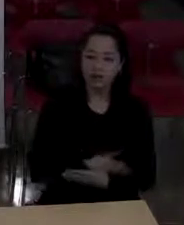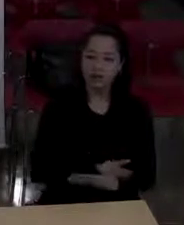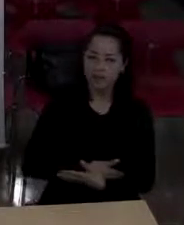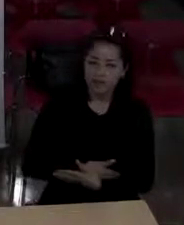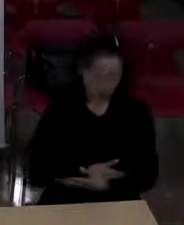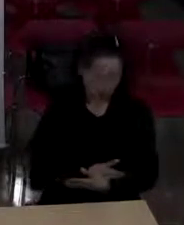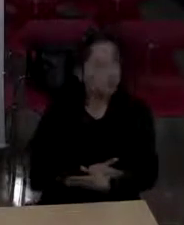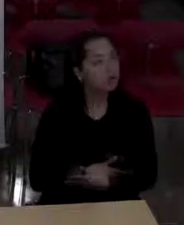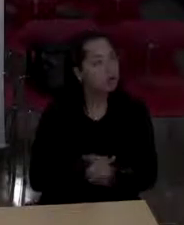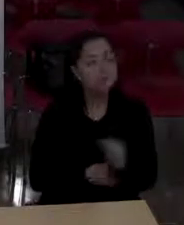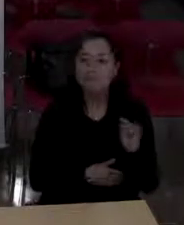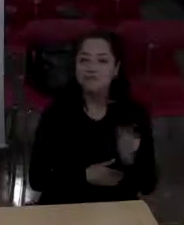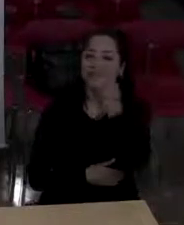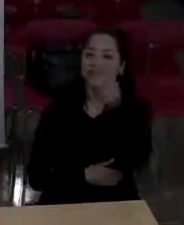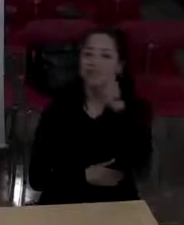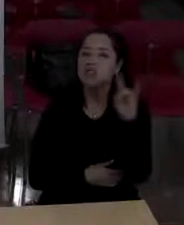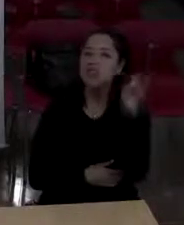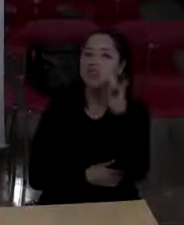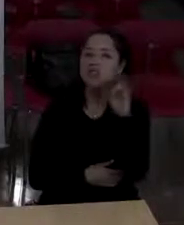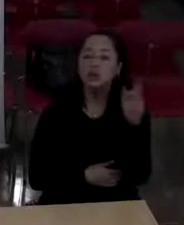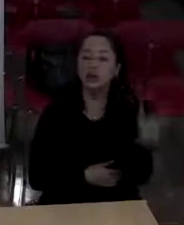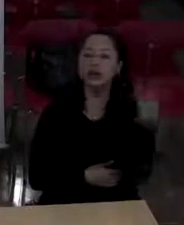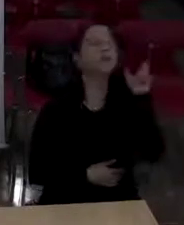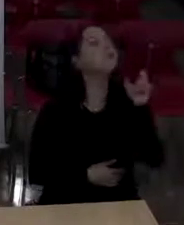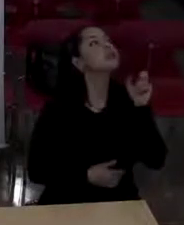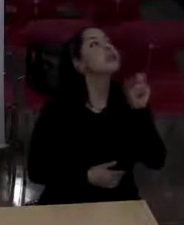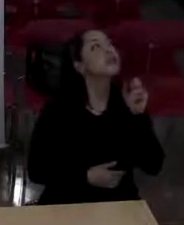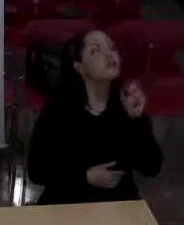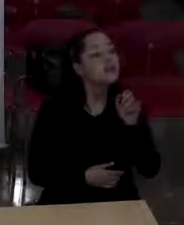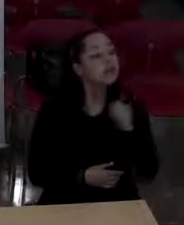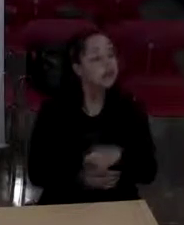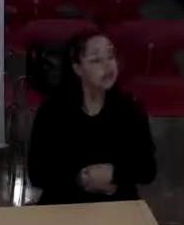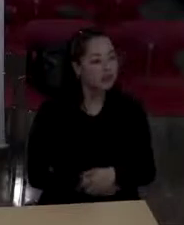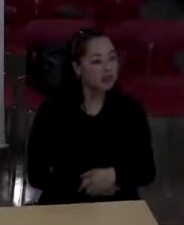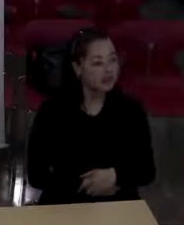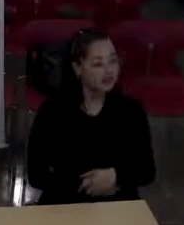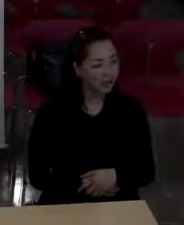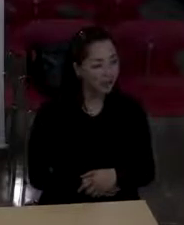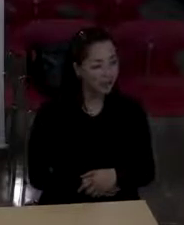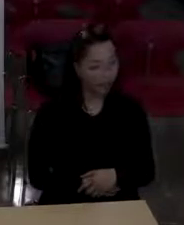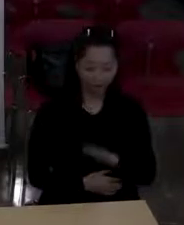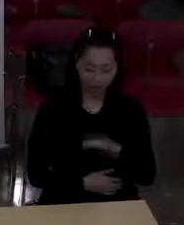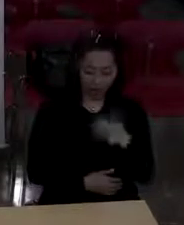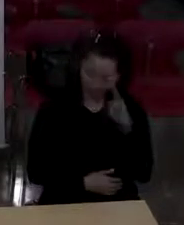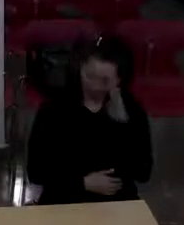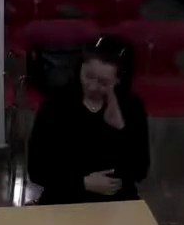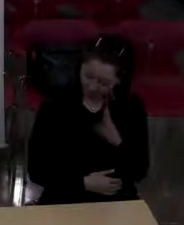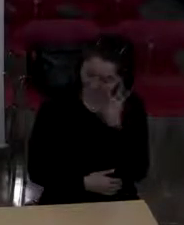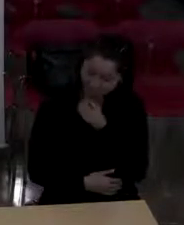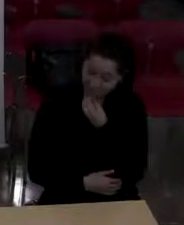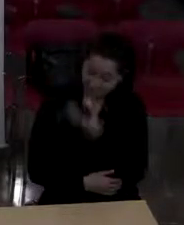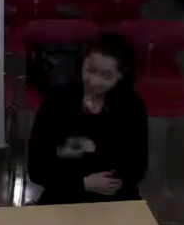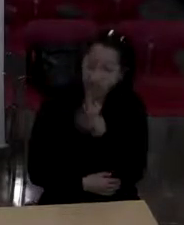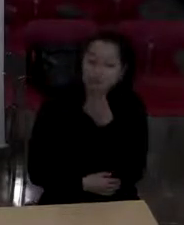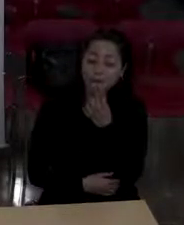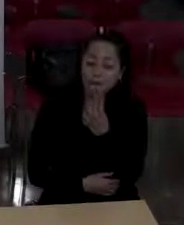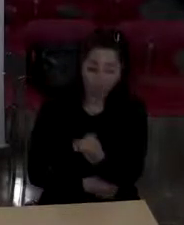that? Hi, sweetie. Could you hear that?